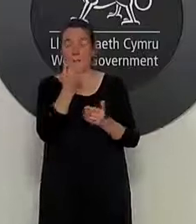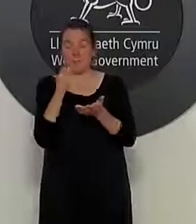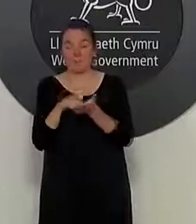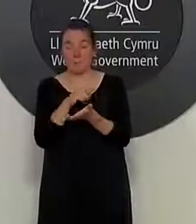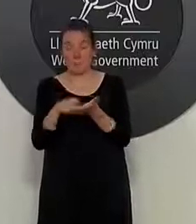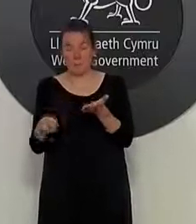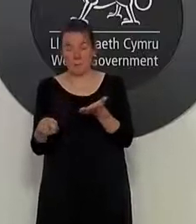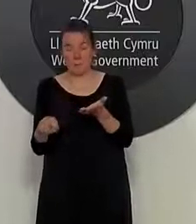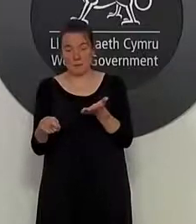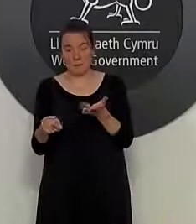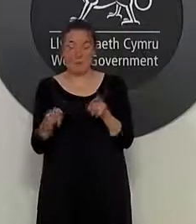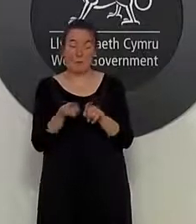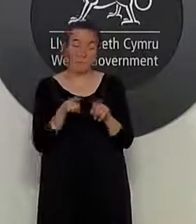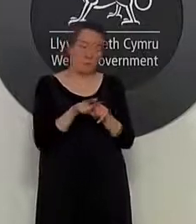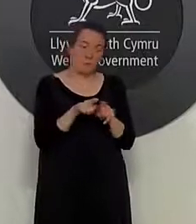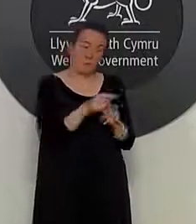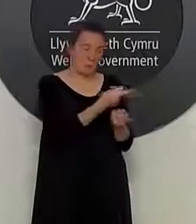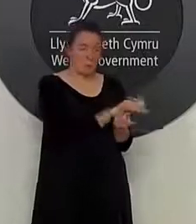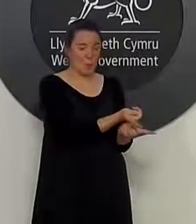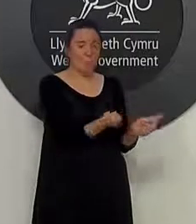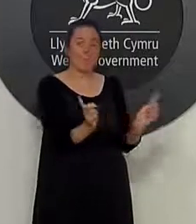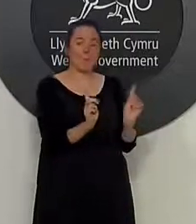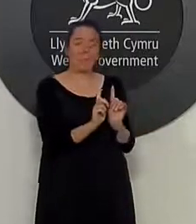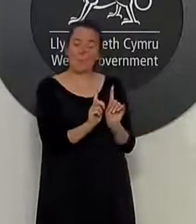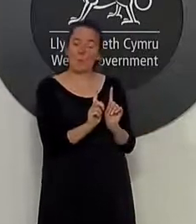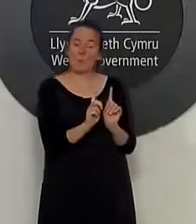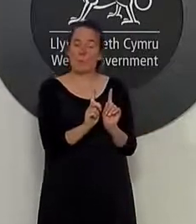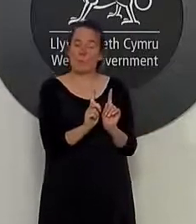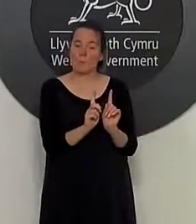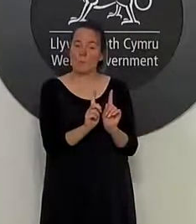rhywedd, a fel cam cyntaf tuag at sicrhau